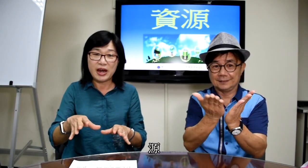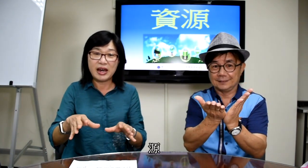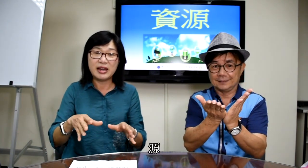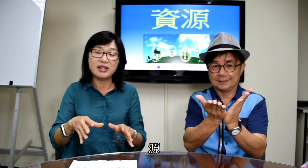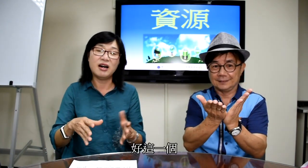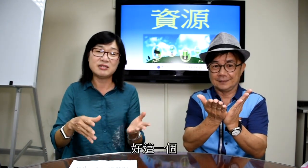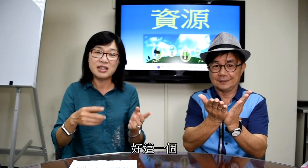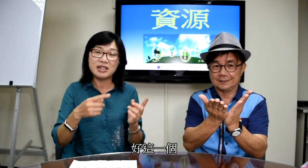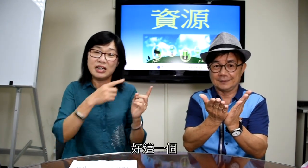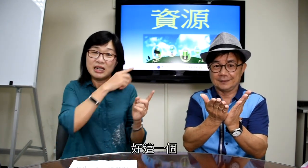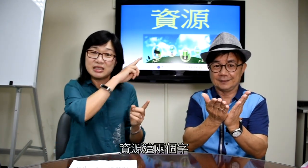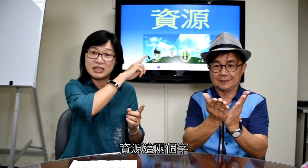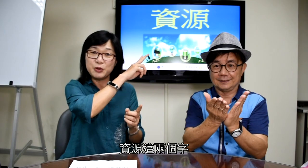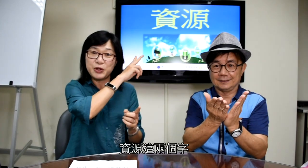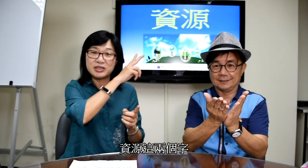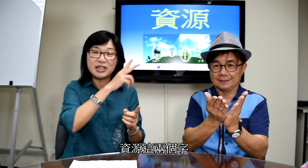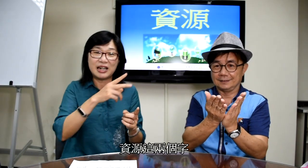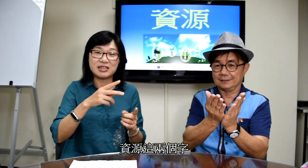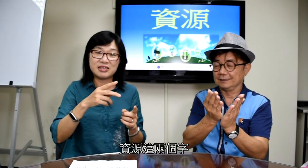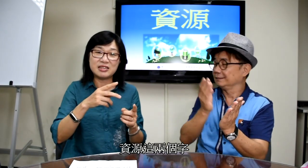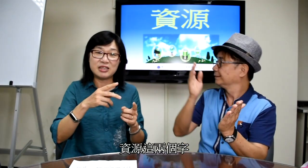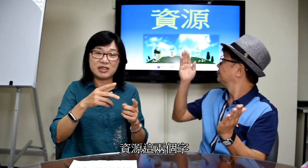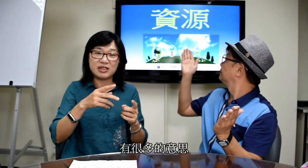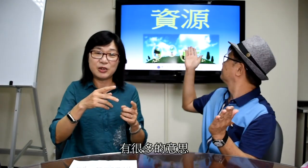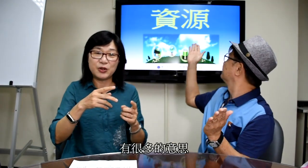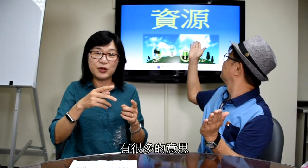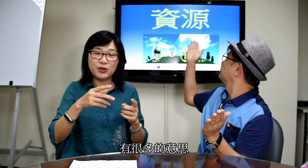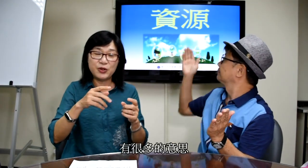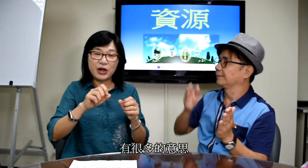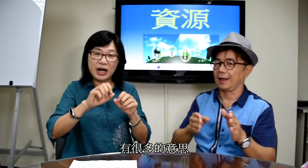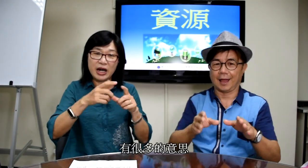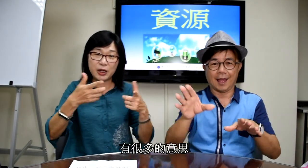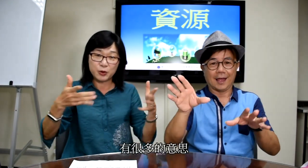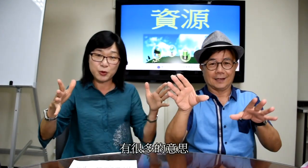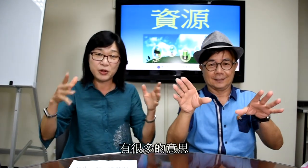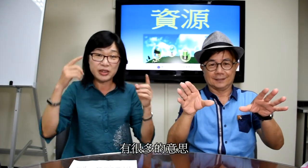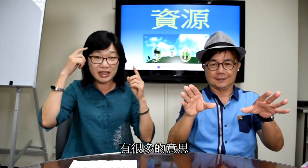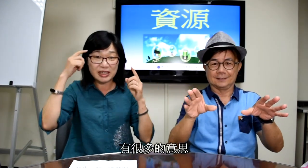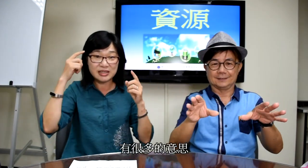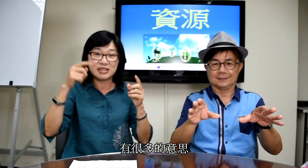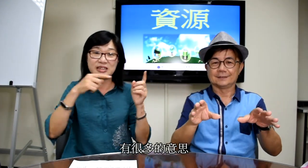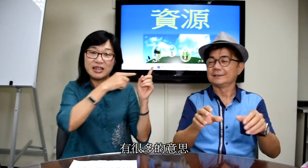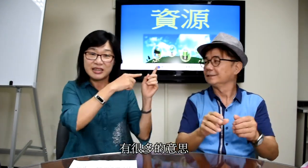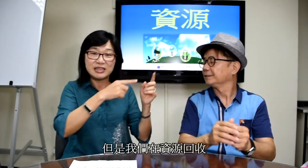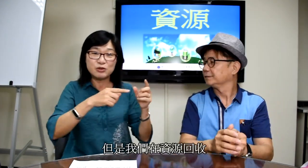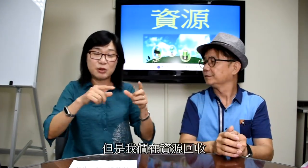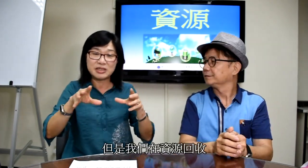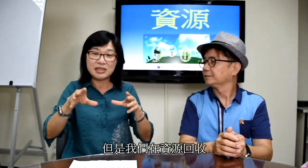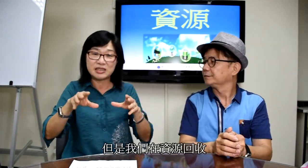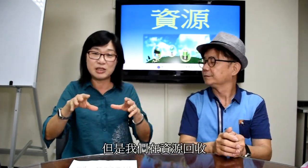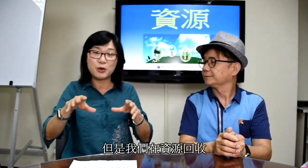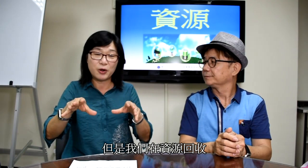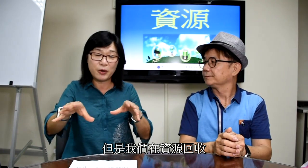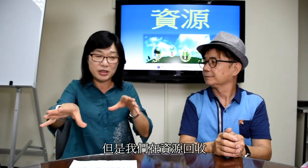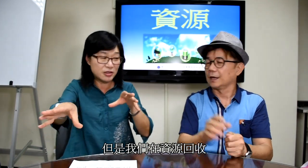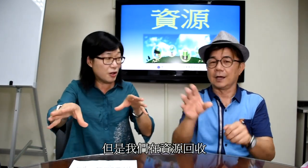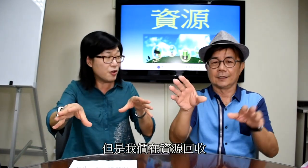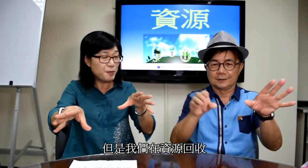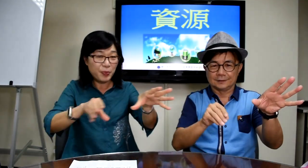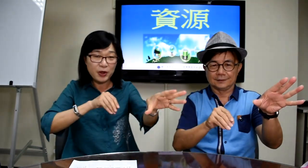源。好，这个资源这两个字有很多的意思，但是我们在资源回收，我